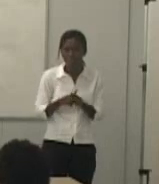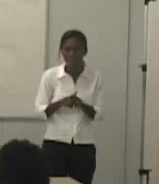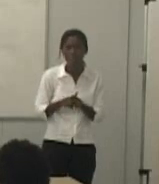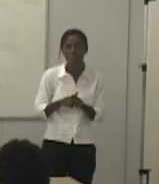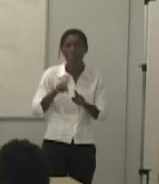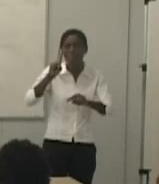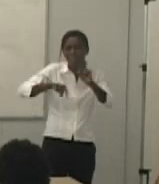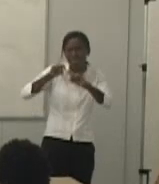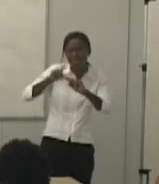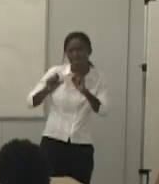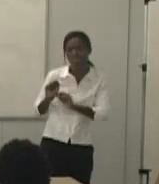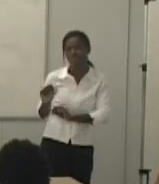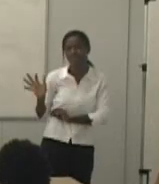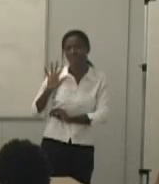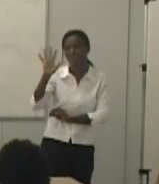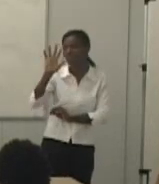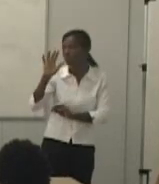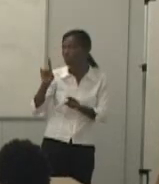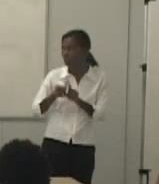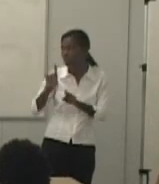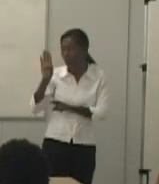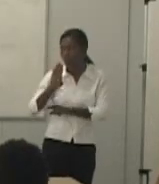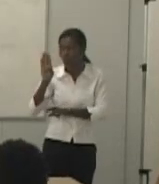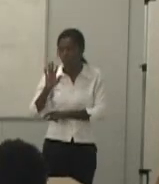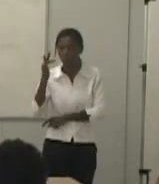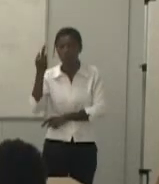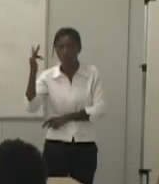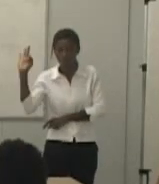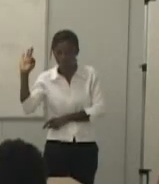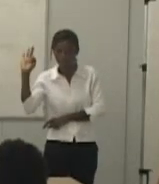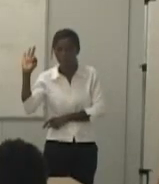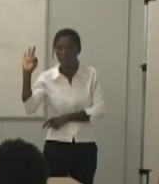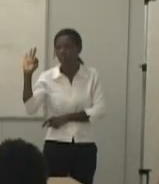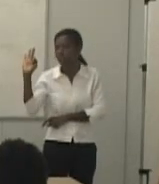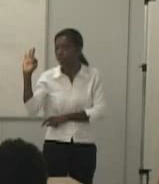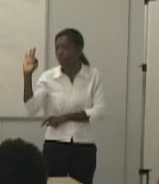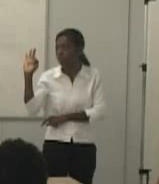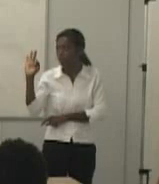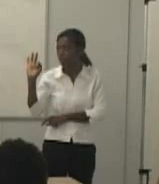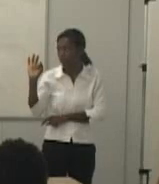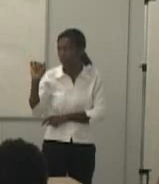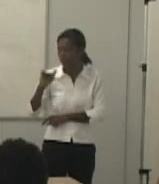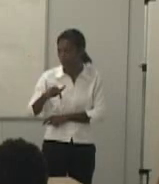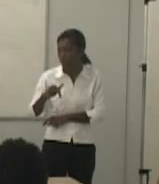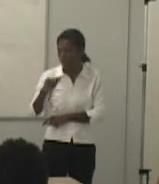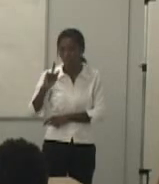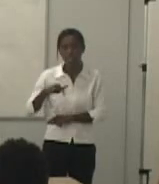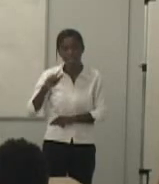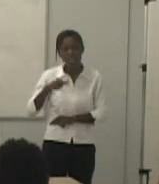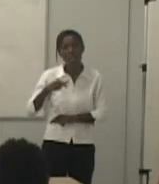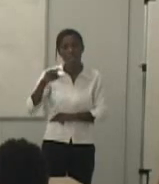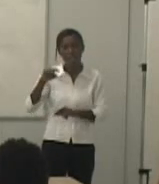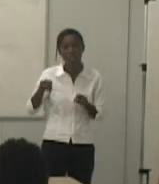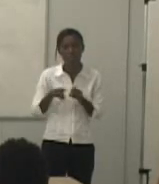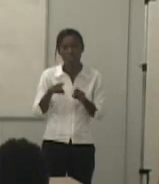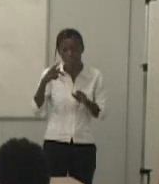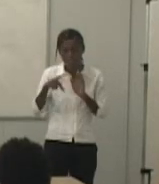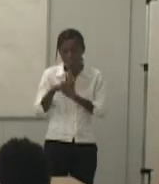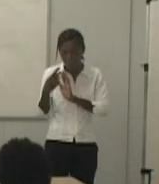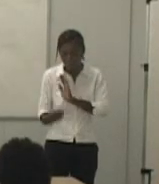conjunto com o Instituto de biofísica tá em conjunto com o Instituto de biofísica que que é a unidade gestora né que é a unidade que